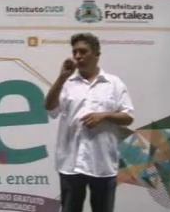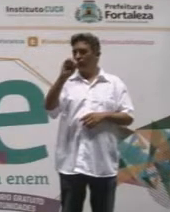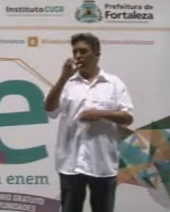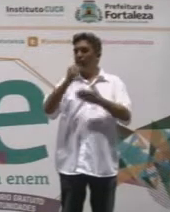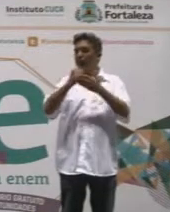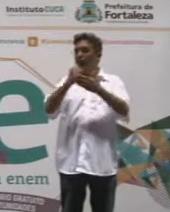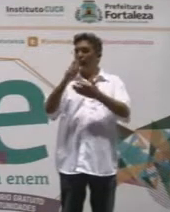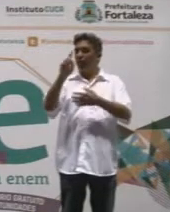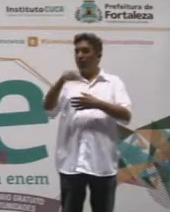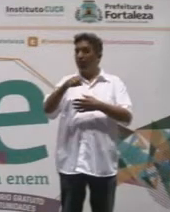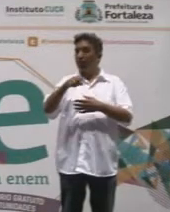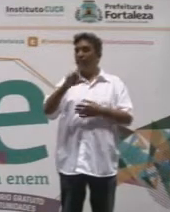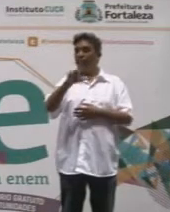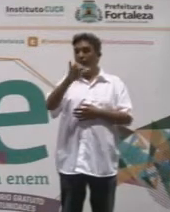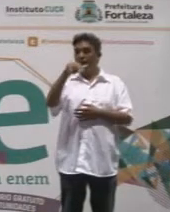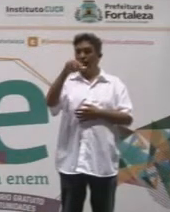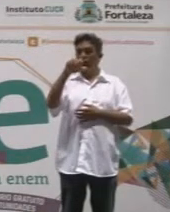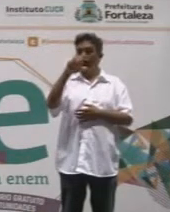aquele